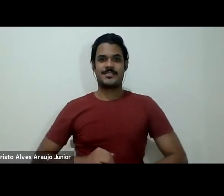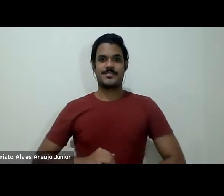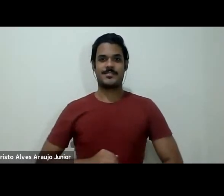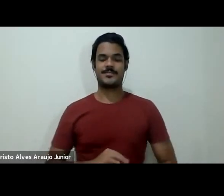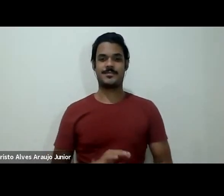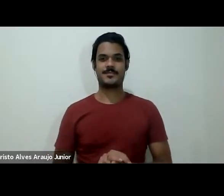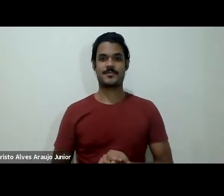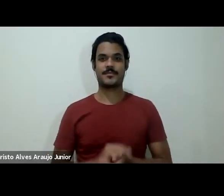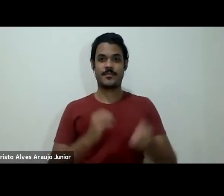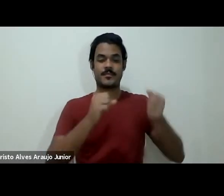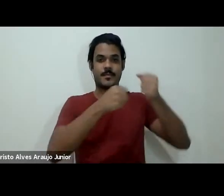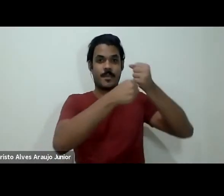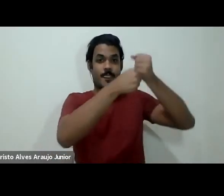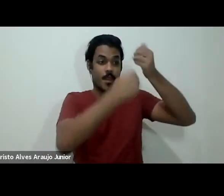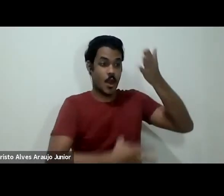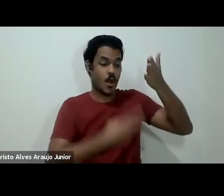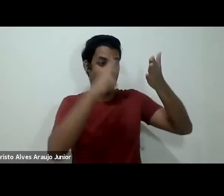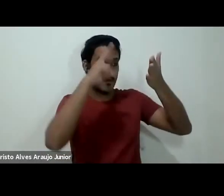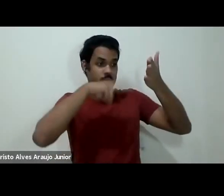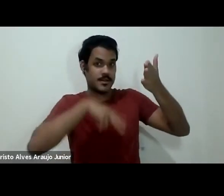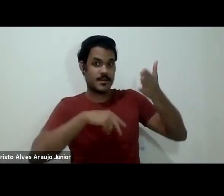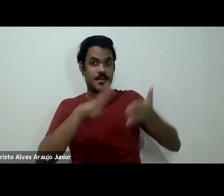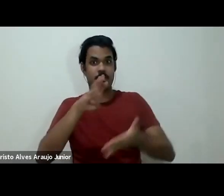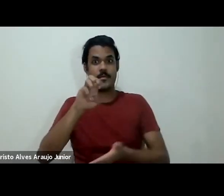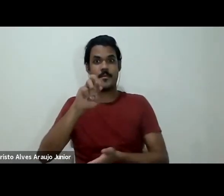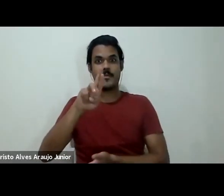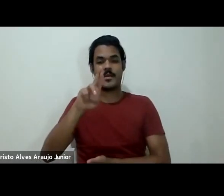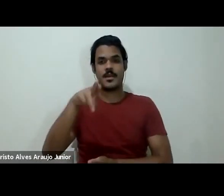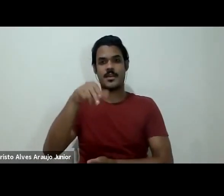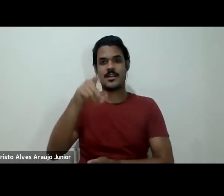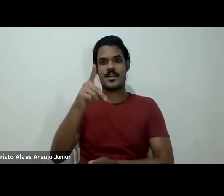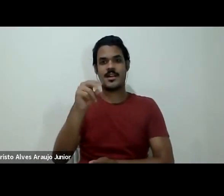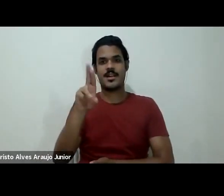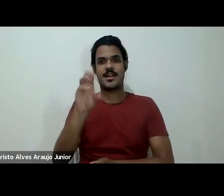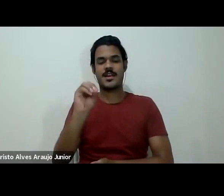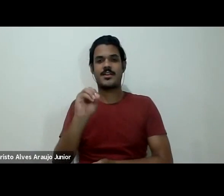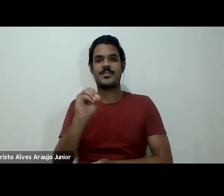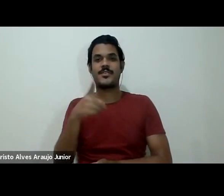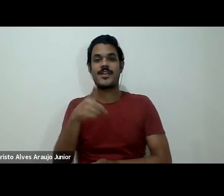Os comentários do professor Bernardo Belisário são ótimos.